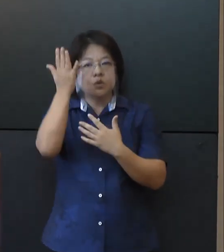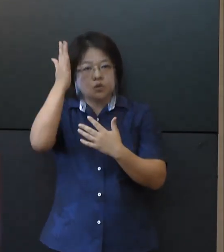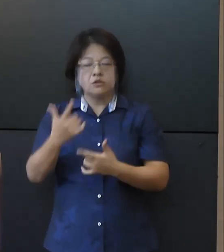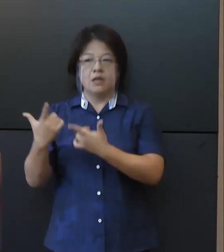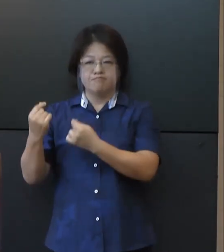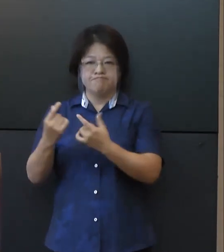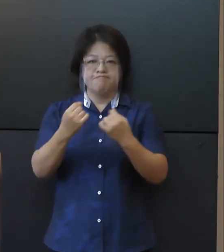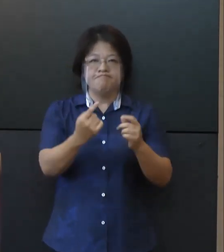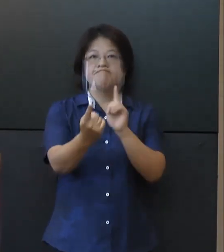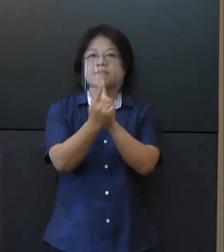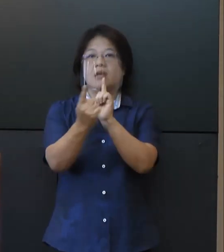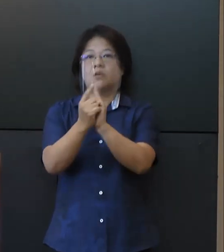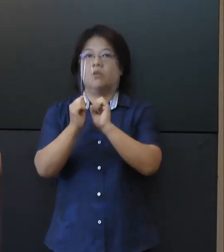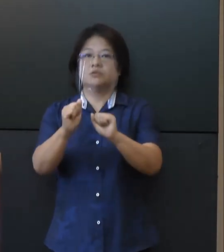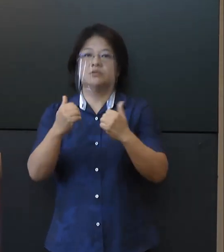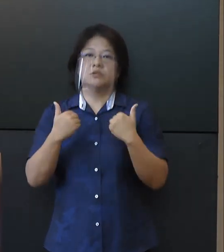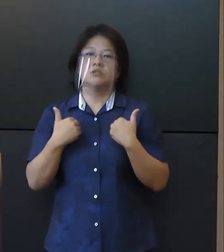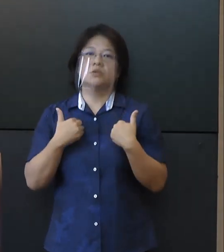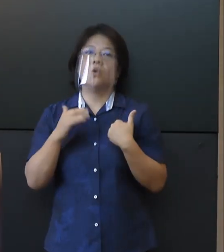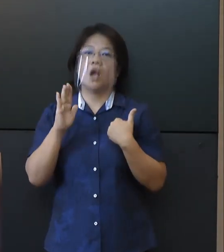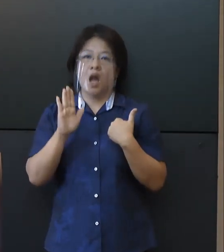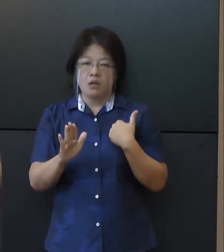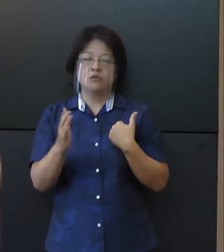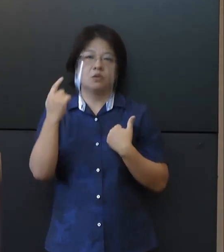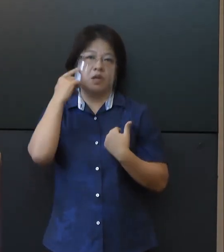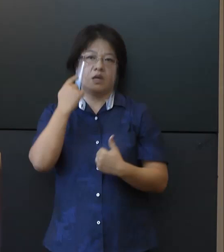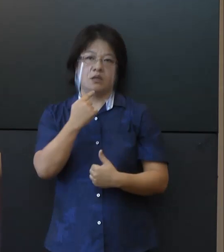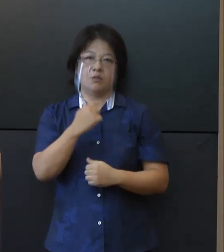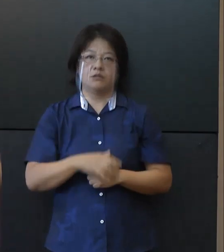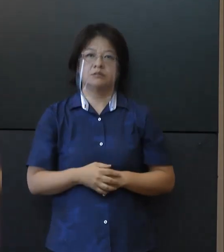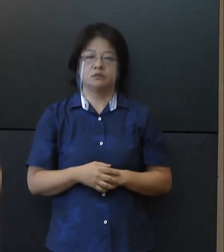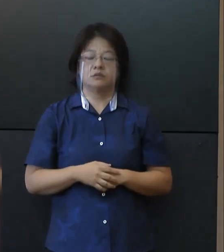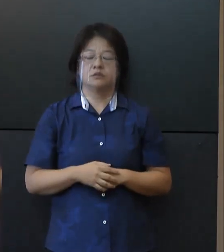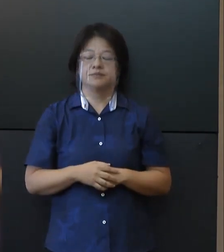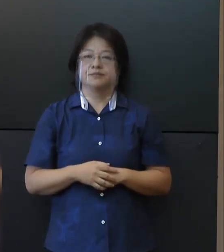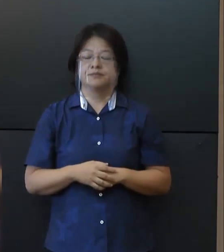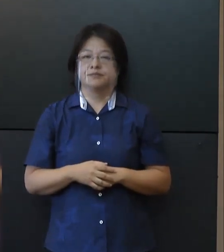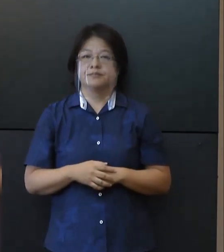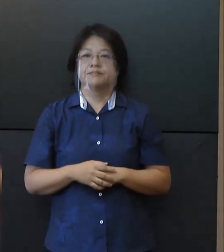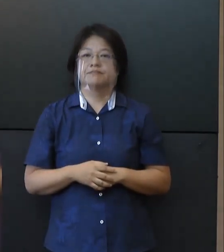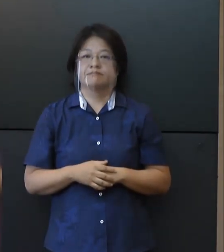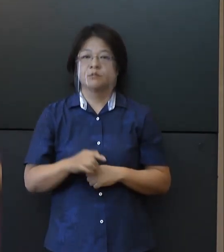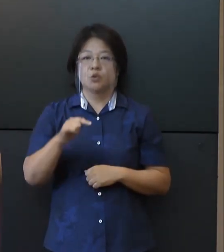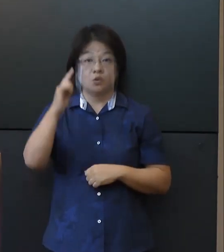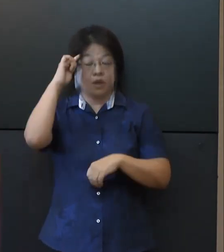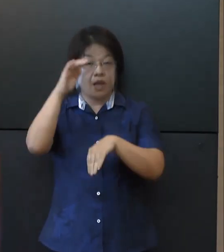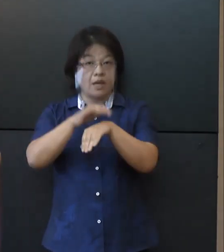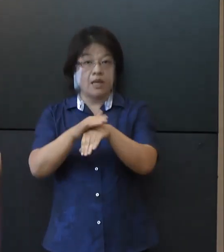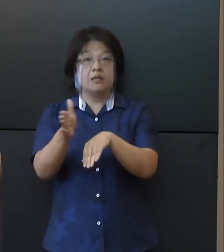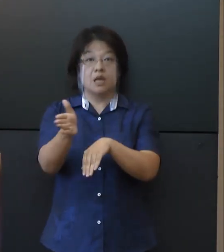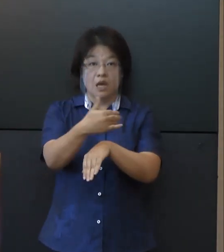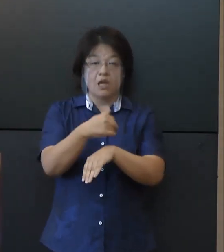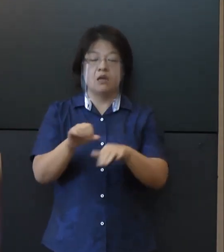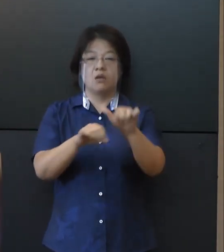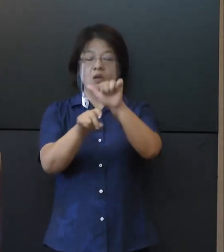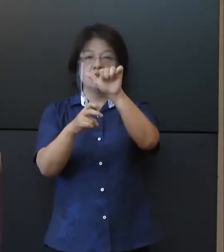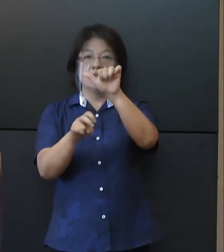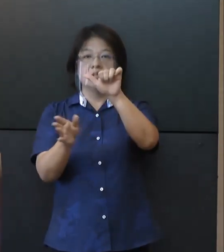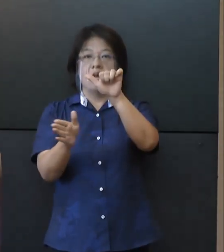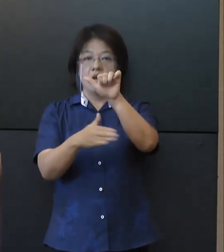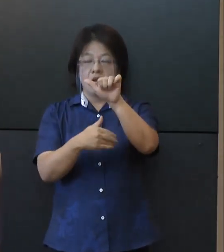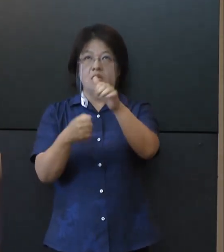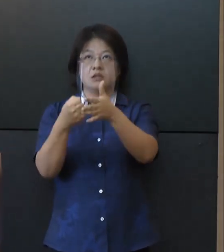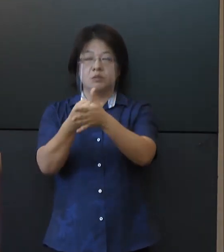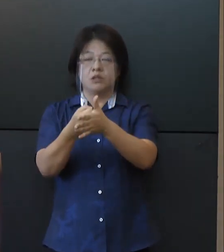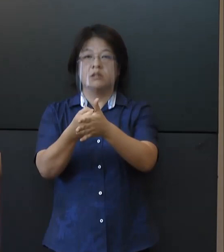受け入れ対策を講ずることが重要であると考えています。このような観点から5月20日に設置